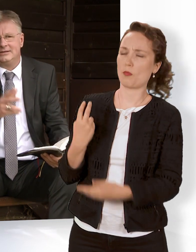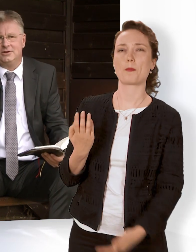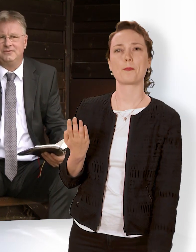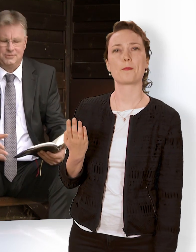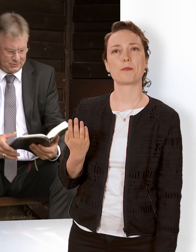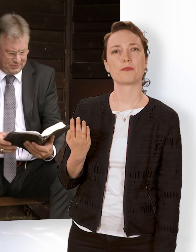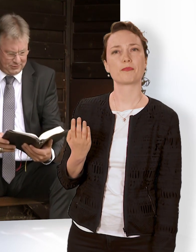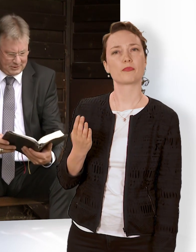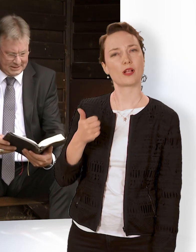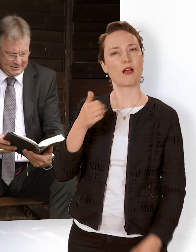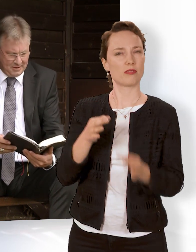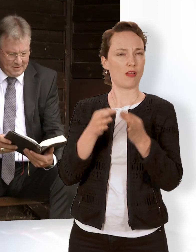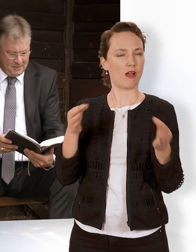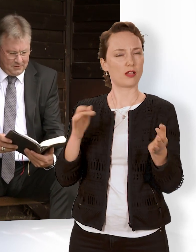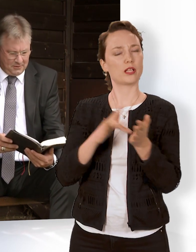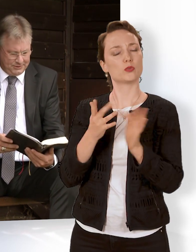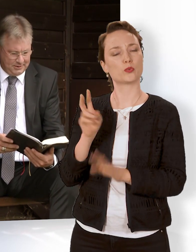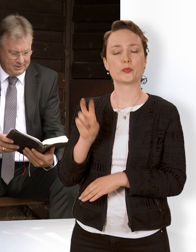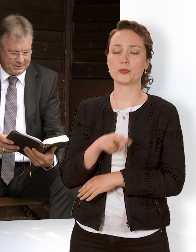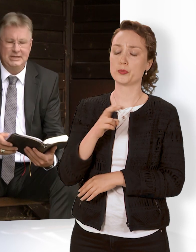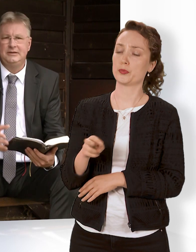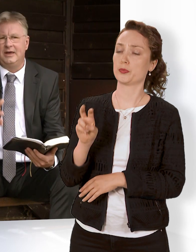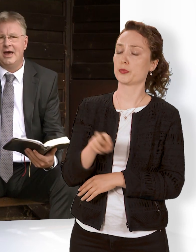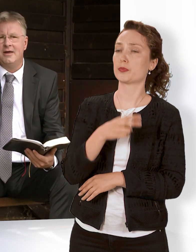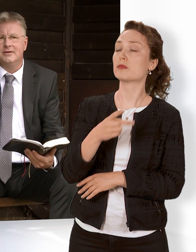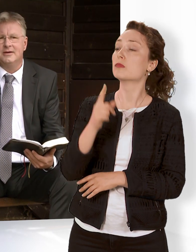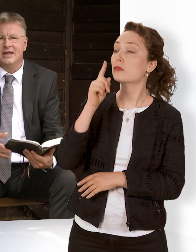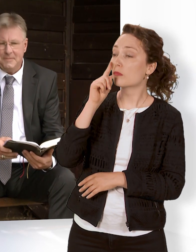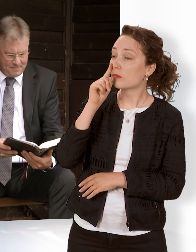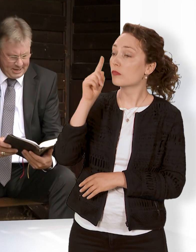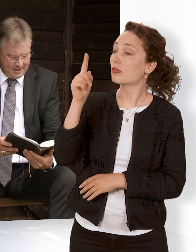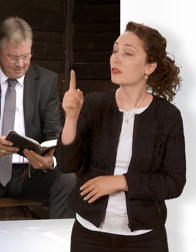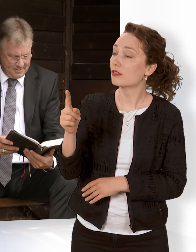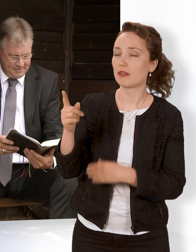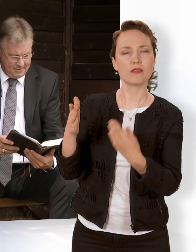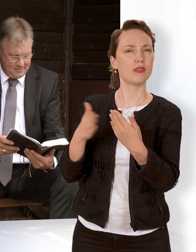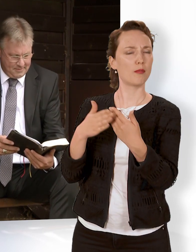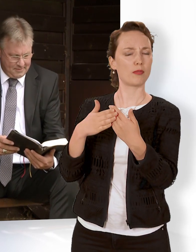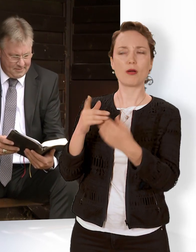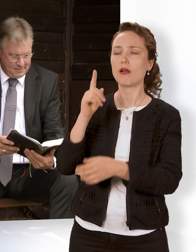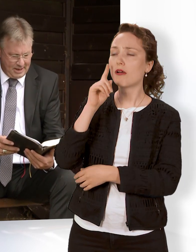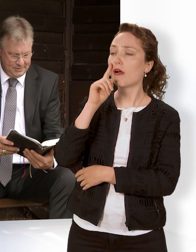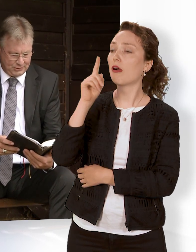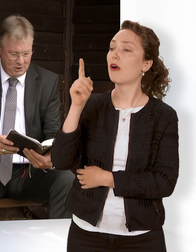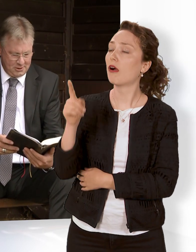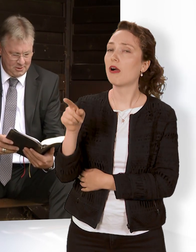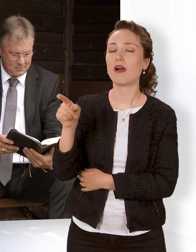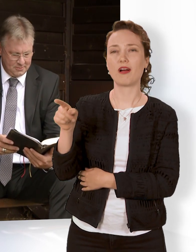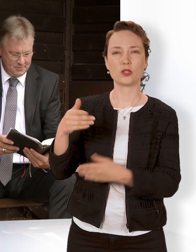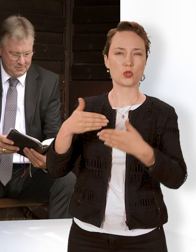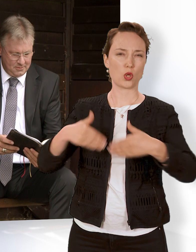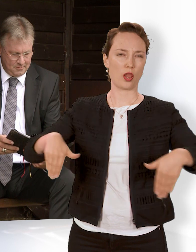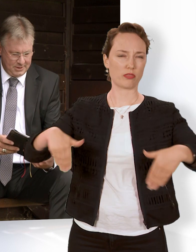Eines Tages läuft Jesus durch die Straßen und dann sieht er nebenbei einen